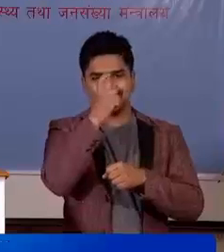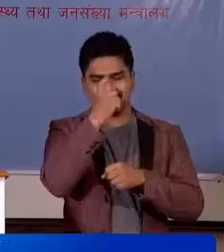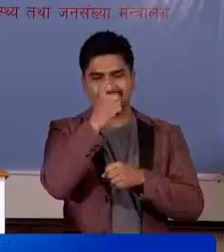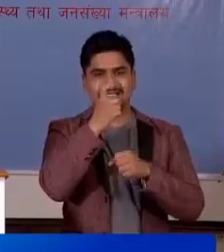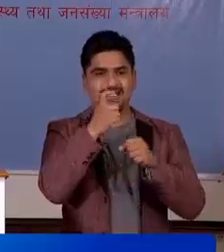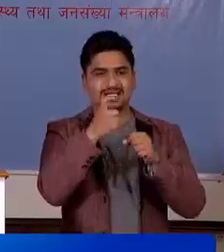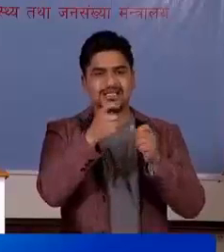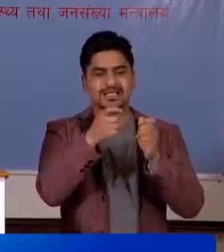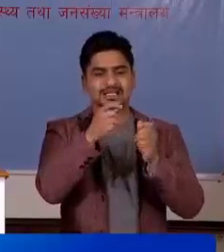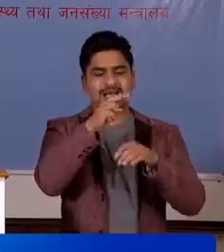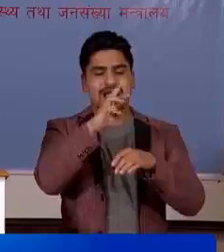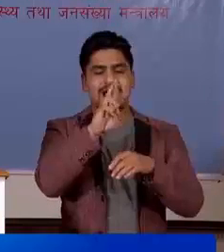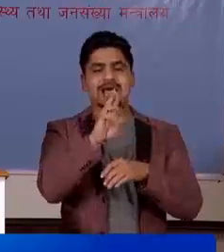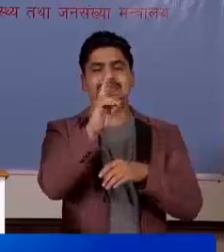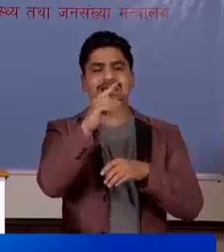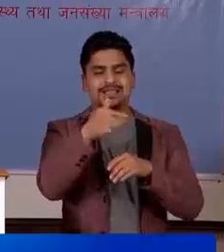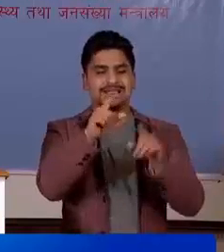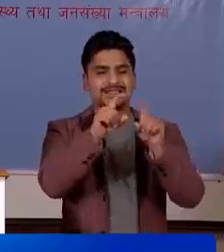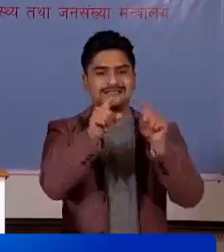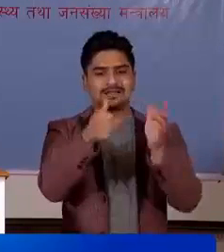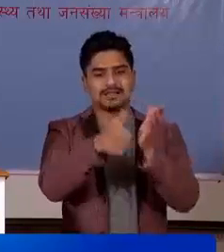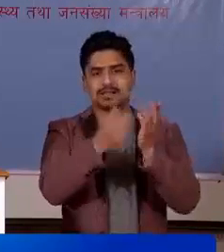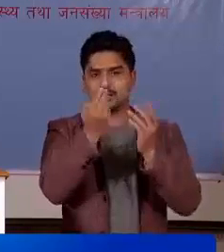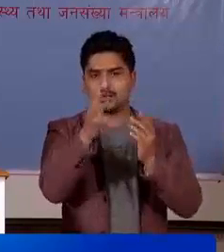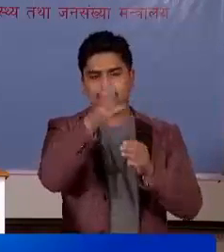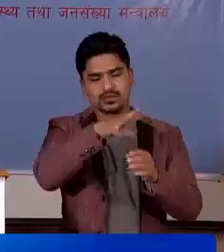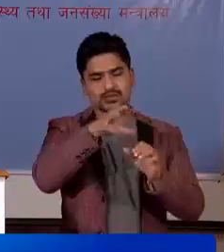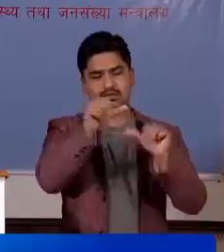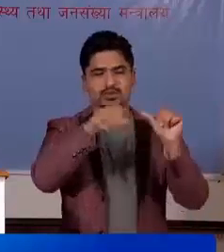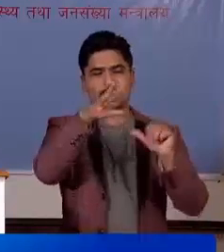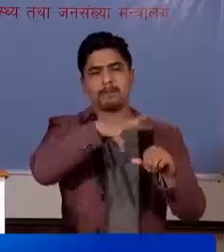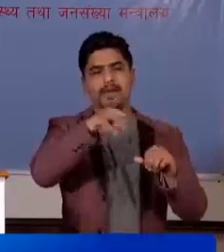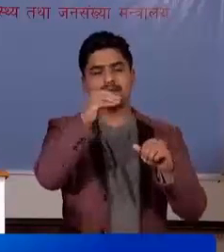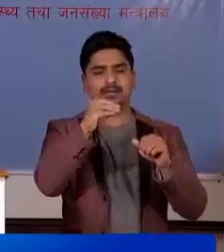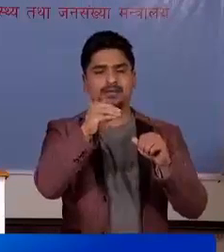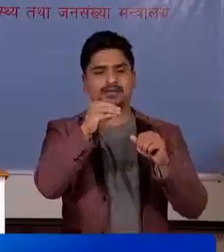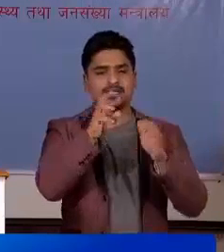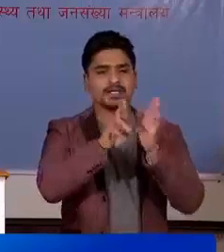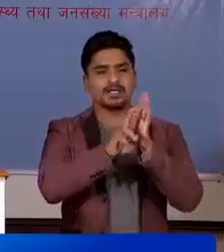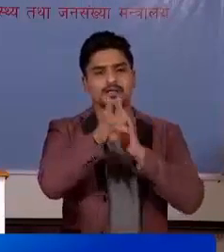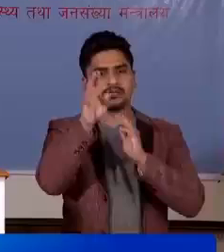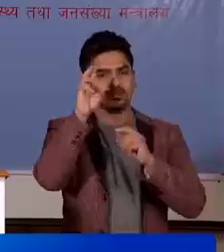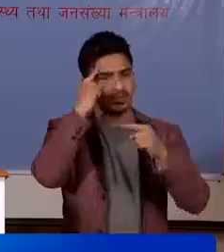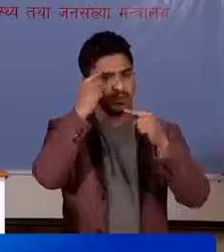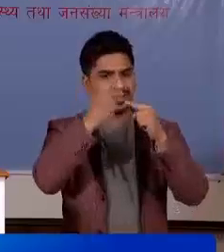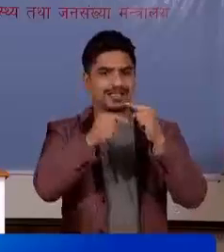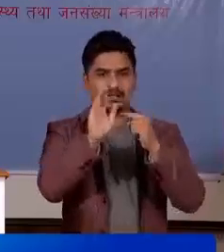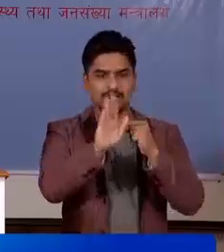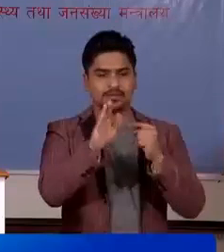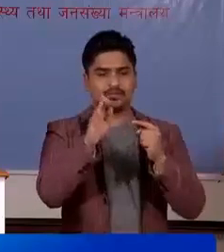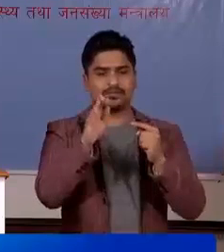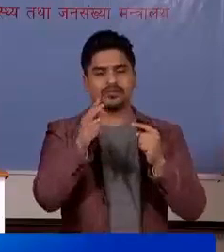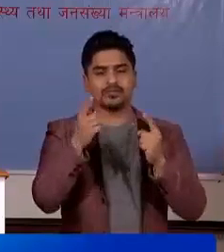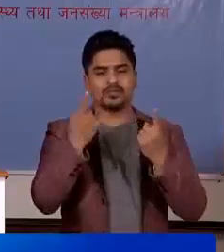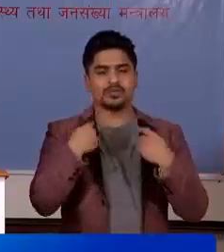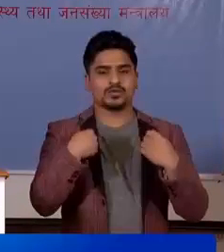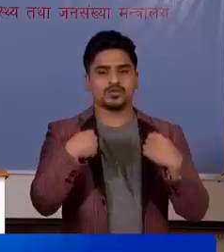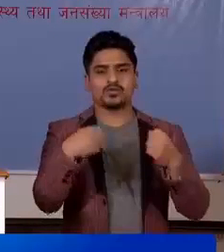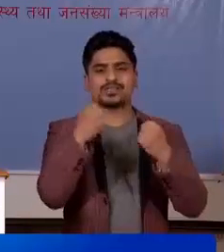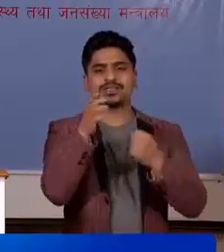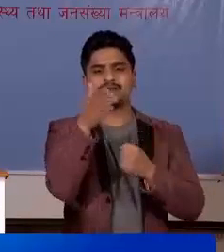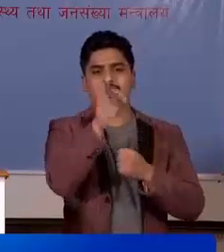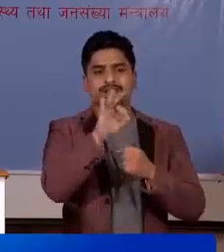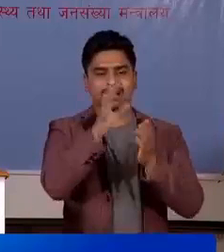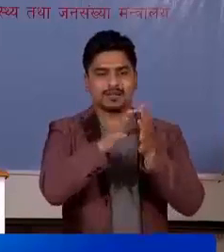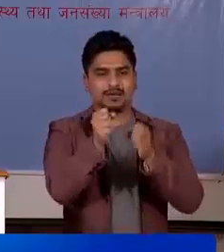कीट को परिक्षिन भाएको छा जस्मा सबी नती जारू नेगेटिव आये काशन स्वास्ते तथा जनुसंखे मंत्रालाई बाट कोविट-19